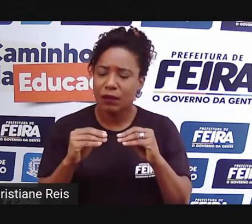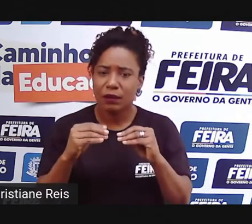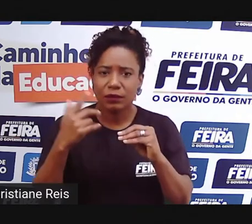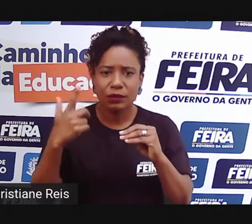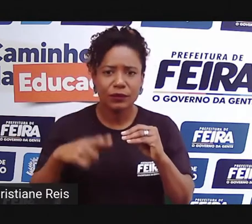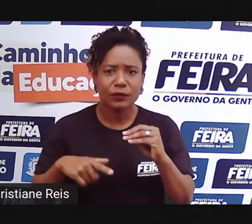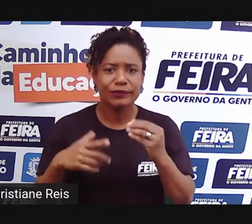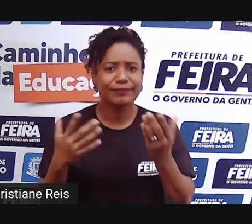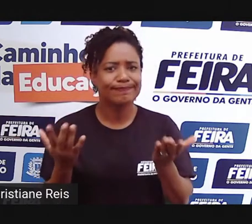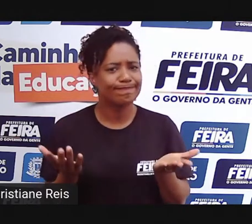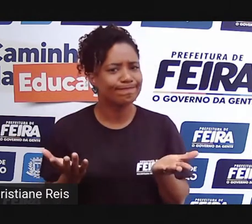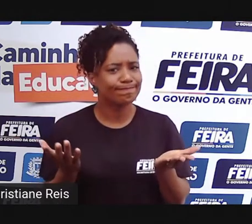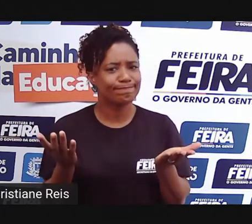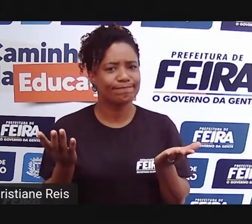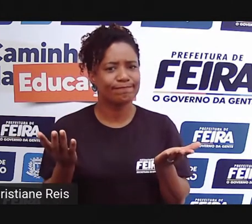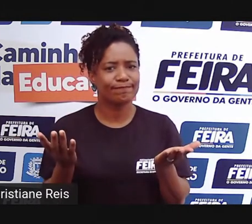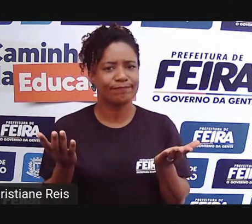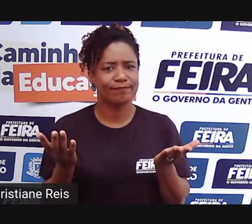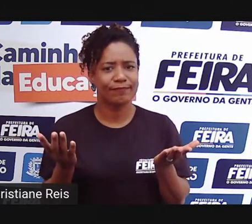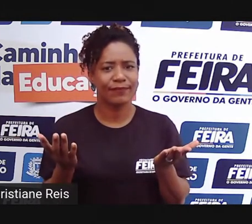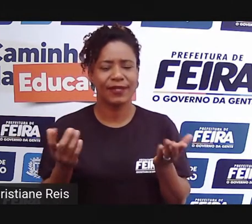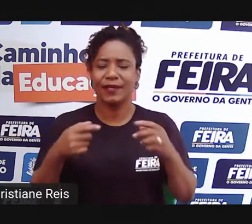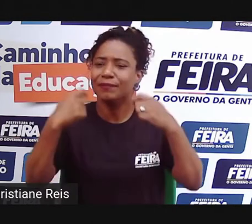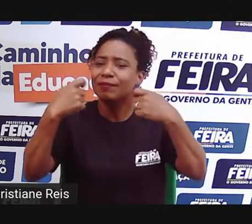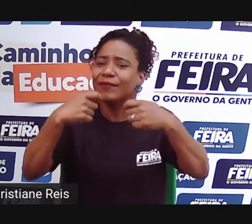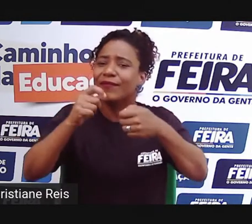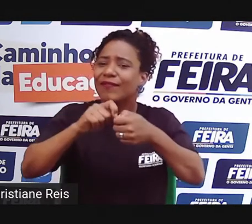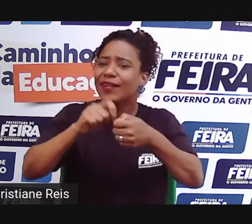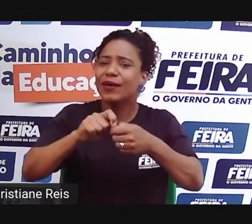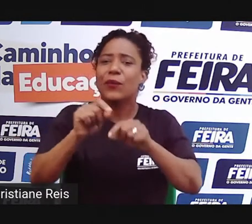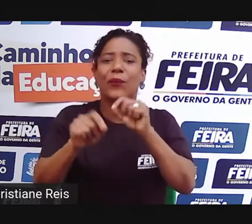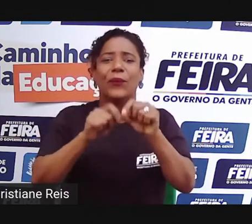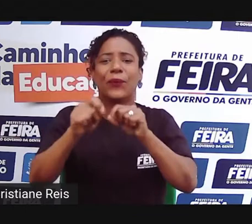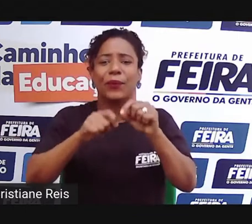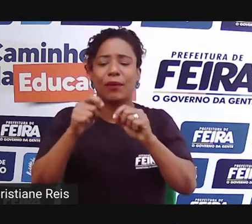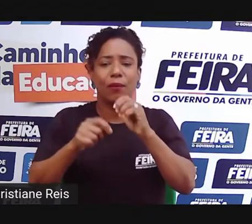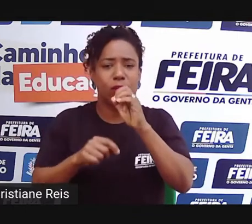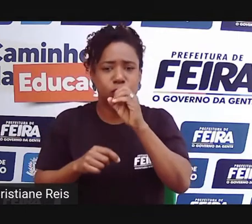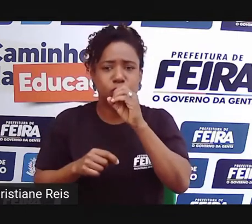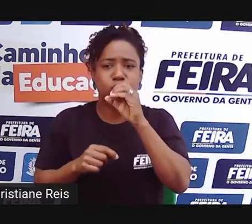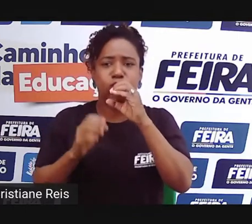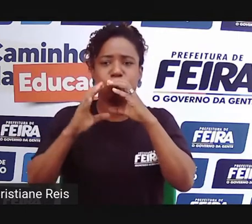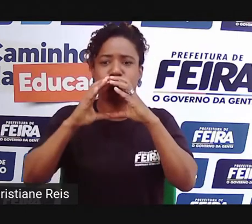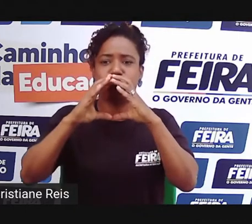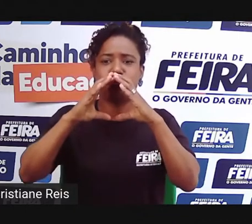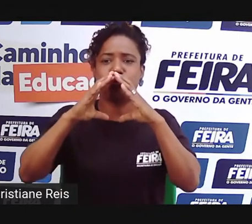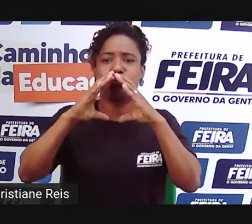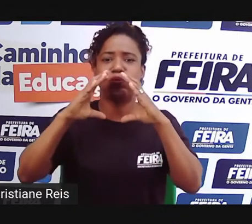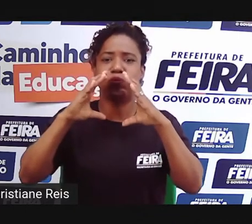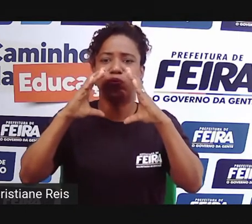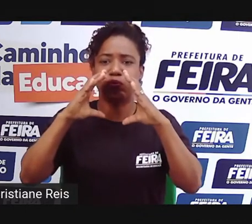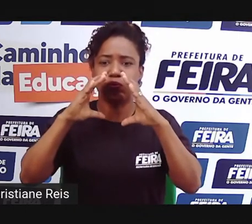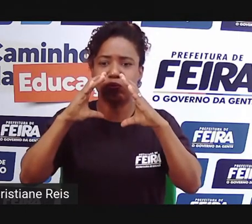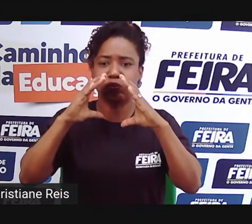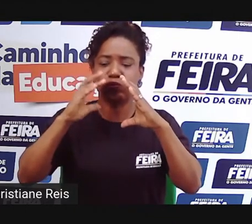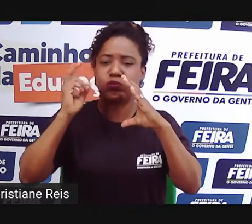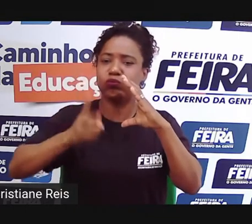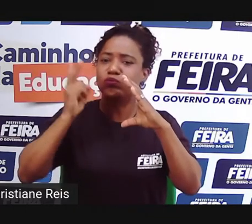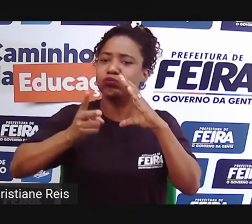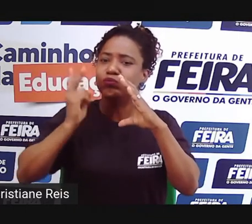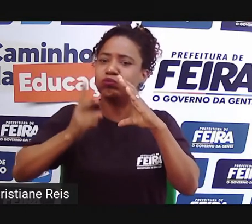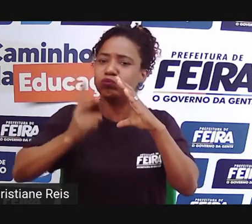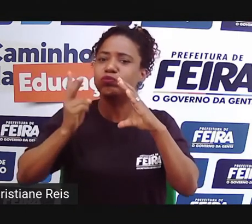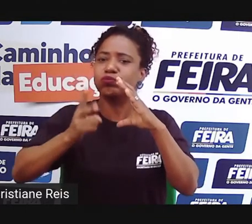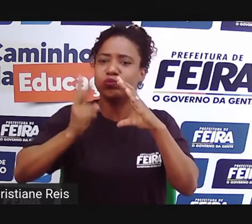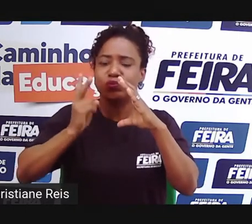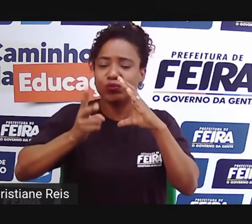E agora, o que que a gente precisa fazer para que essa bexiga fique cheia e o que a gente colocou aqui